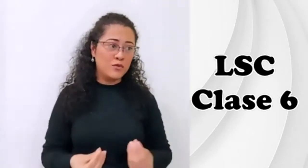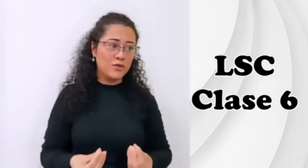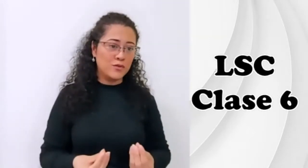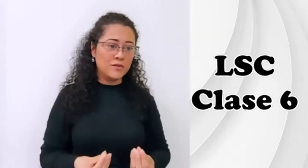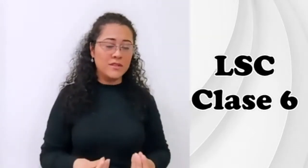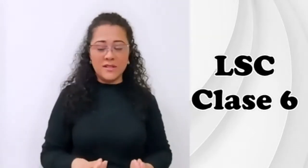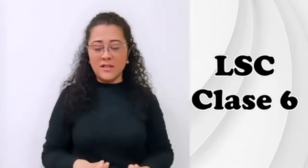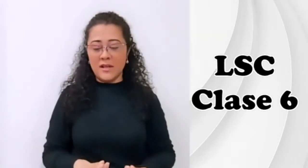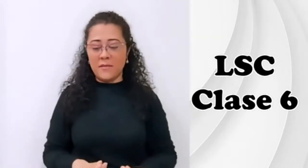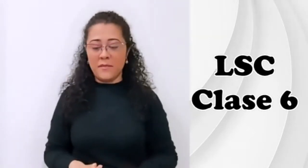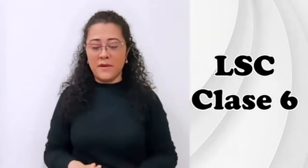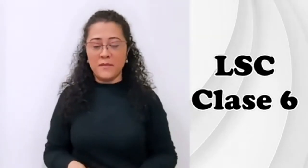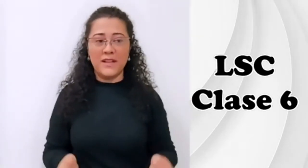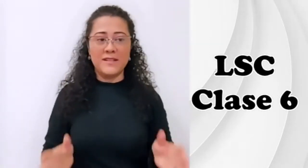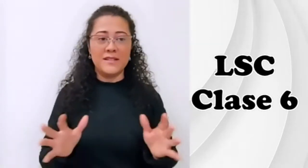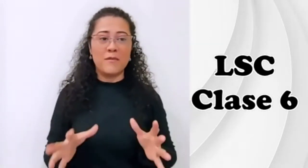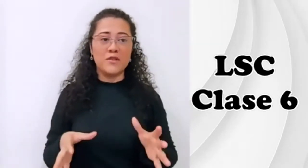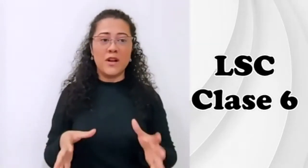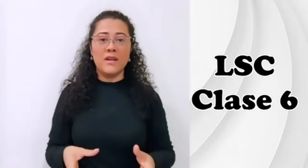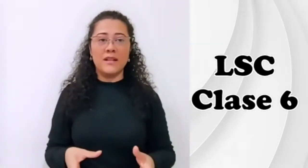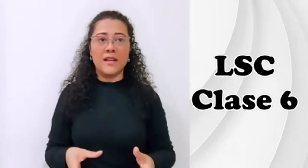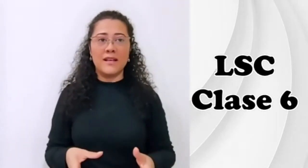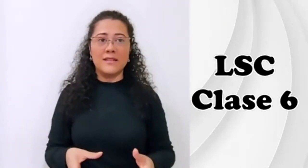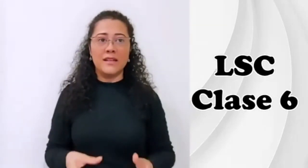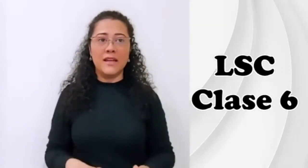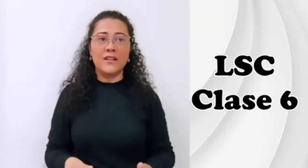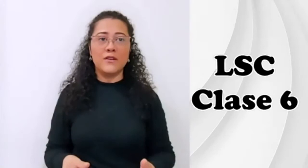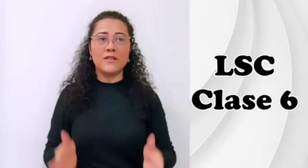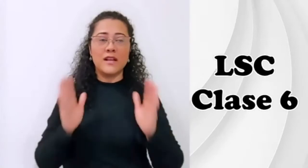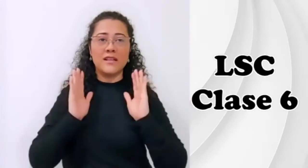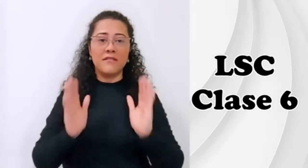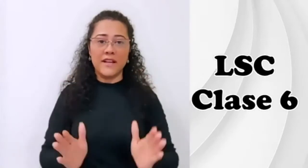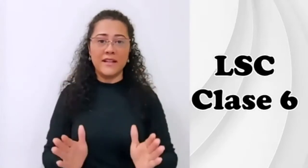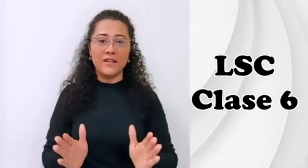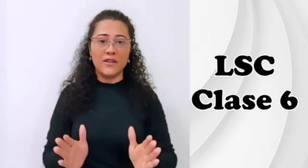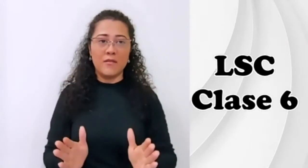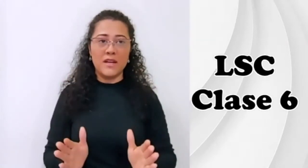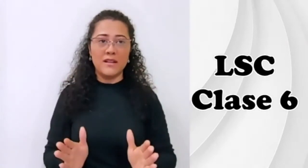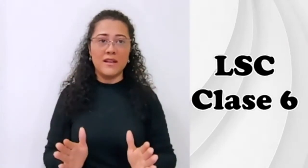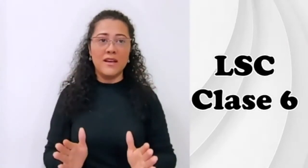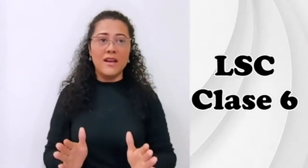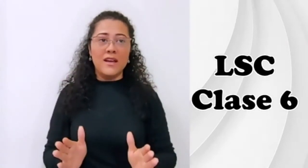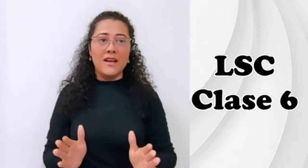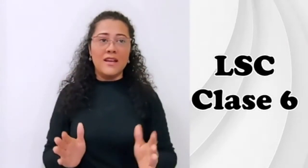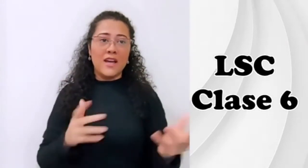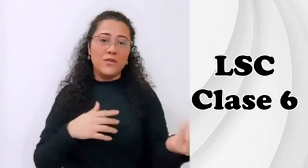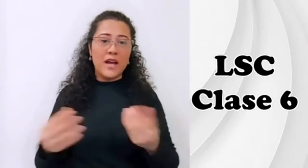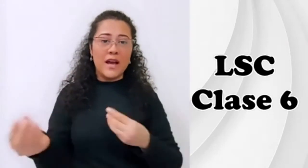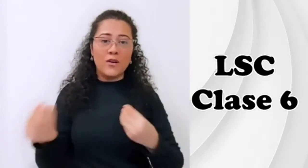mucho. Porque si estamos solamente así quietos, hacia el frente totalmente, y hay un diálogo, esto